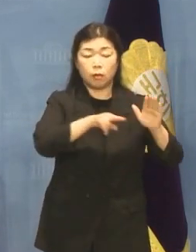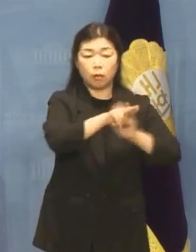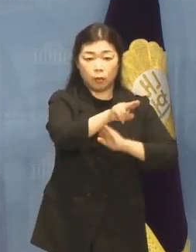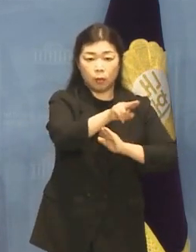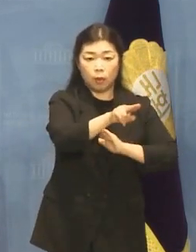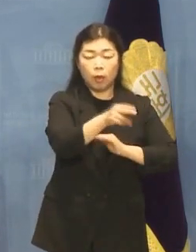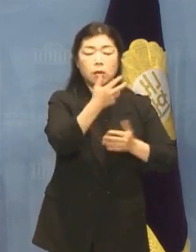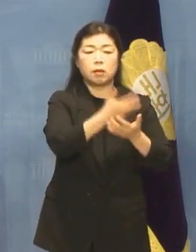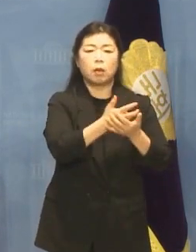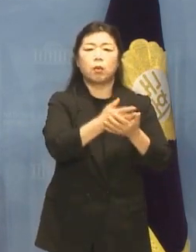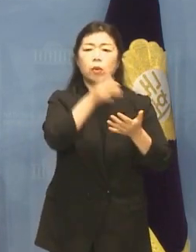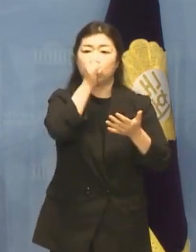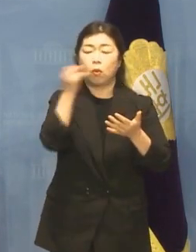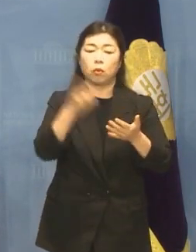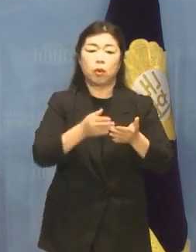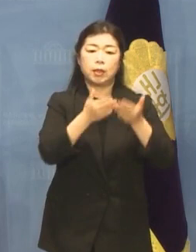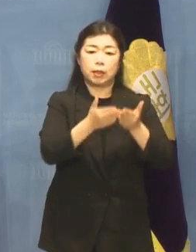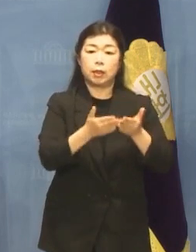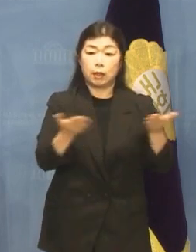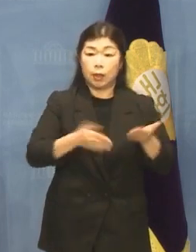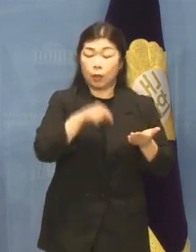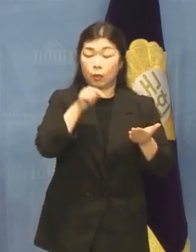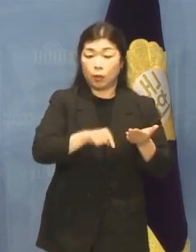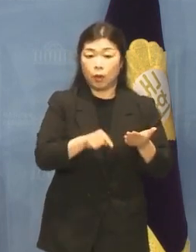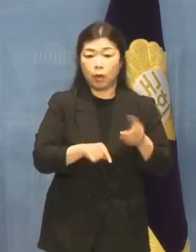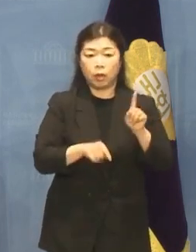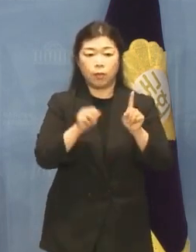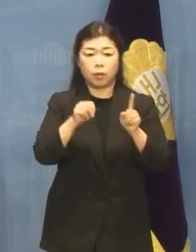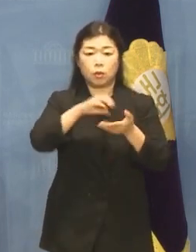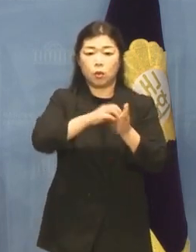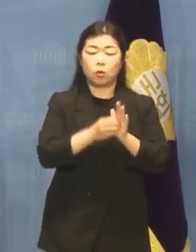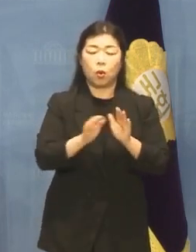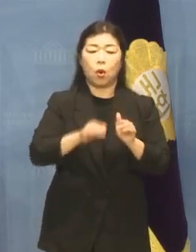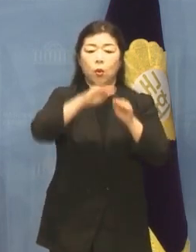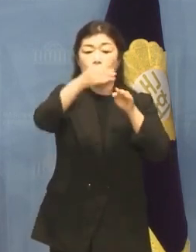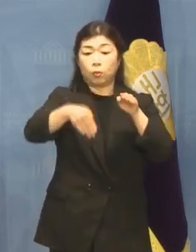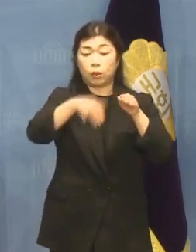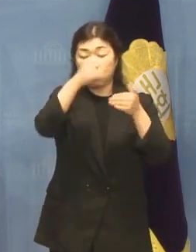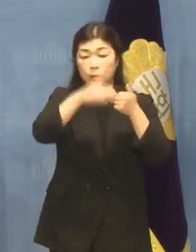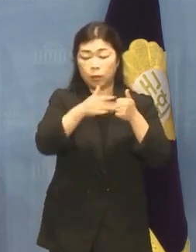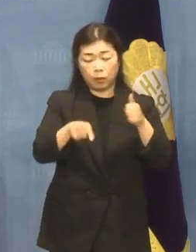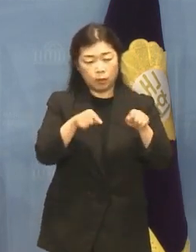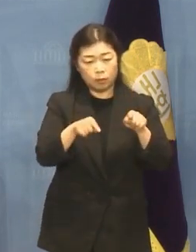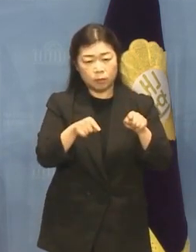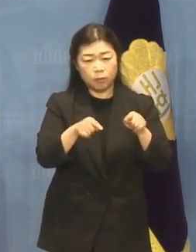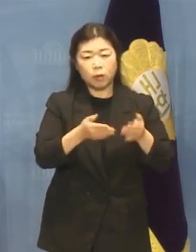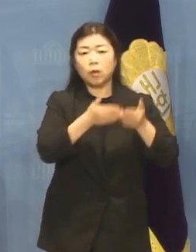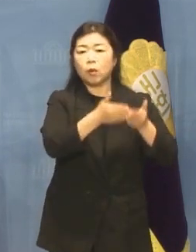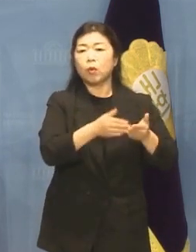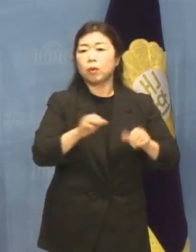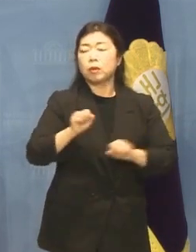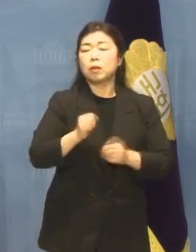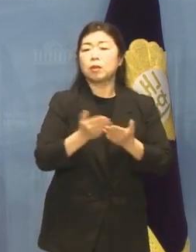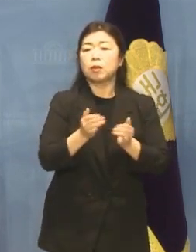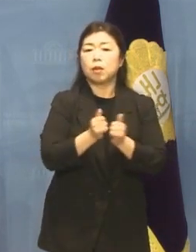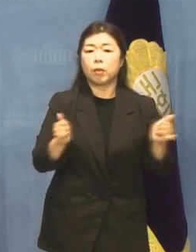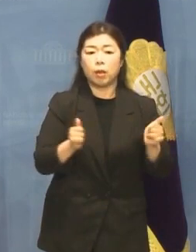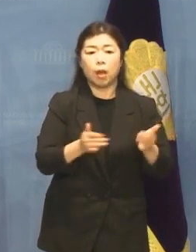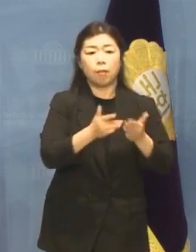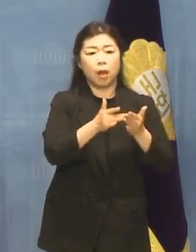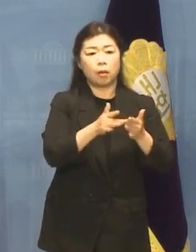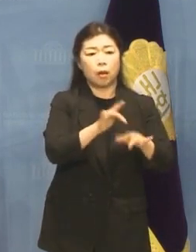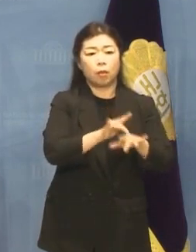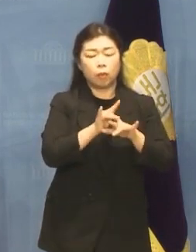많았고 근무 선박에는 1m 높이의 난간이 설치되어 있어서 숙련된 선원이 정선 중인 배에서